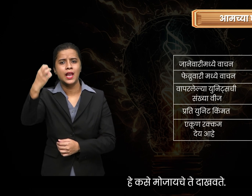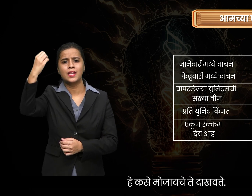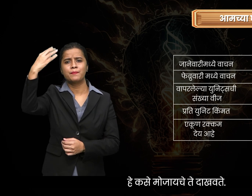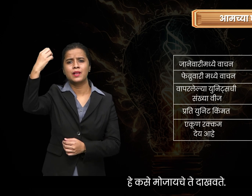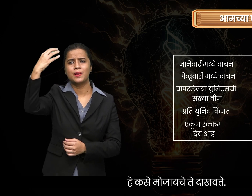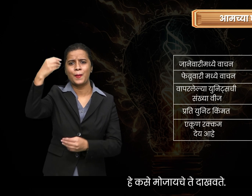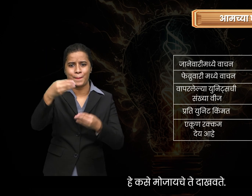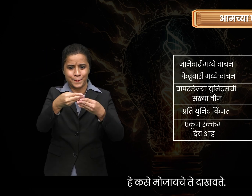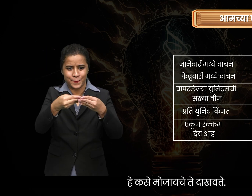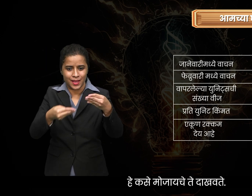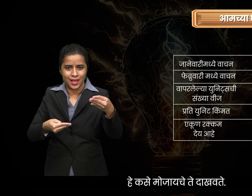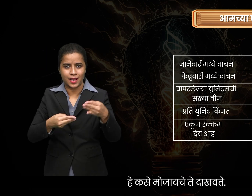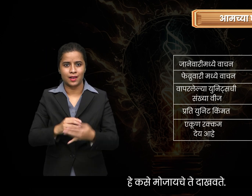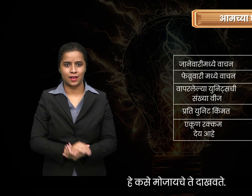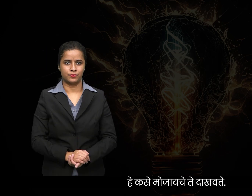दाखवते.